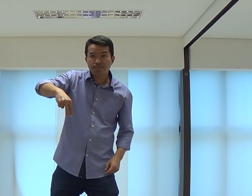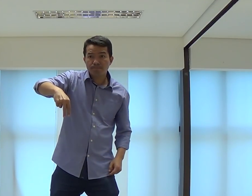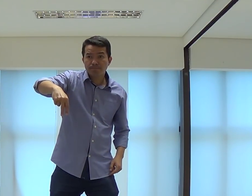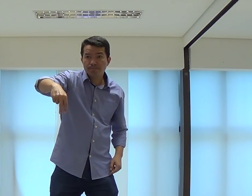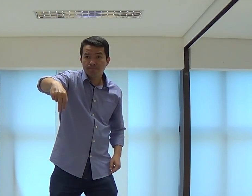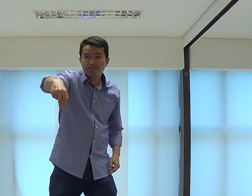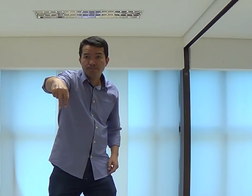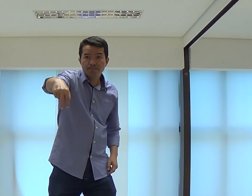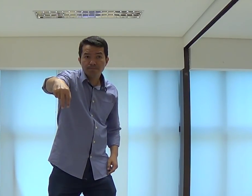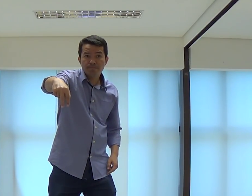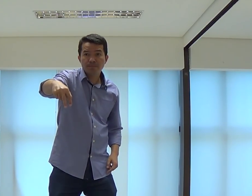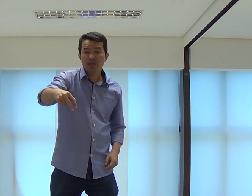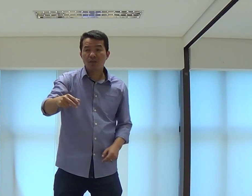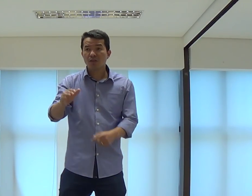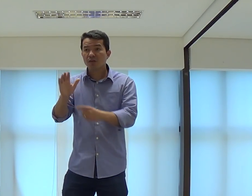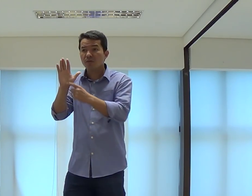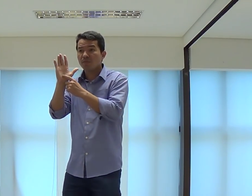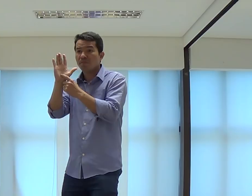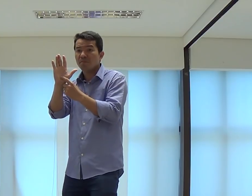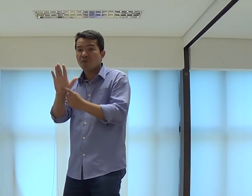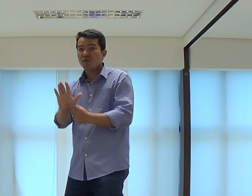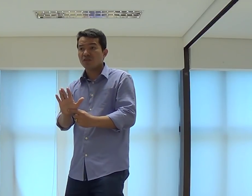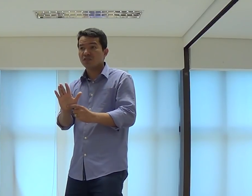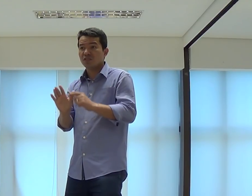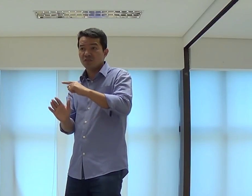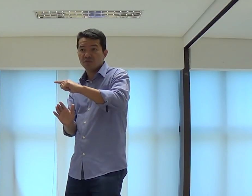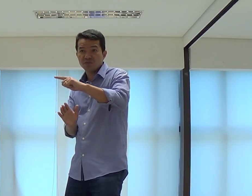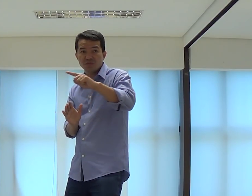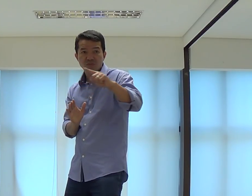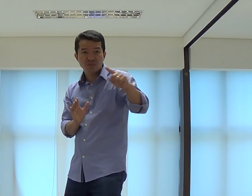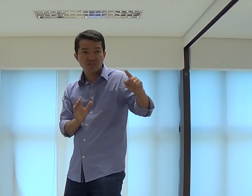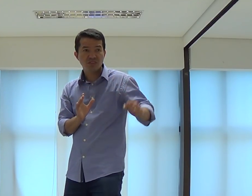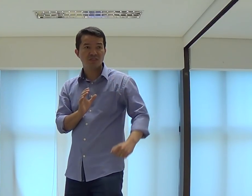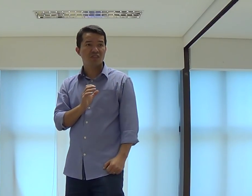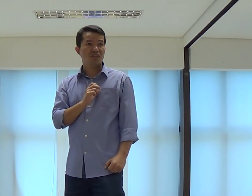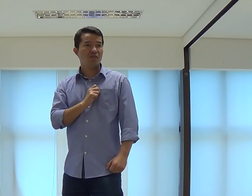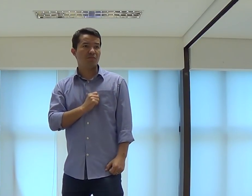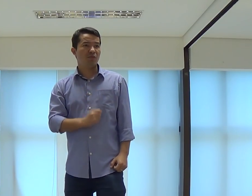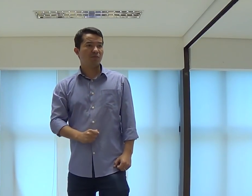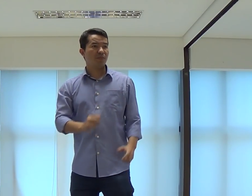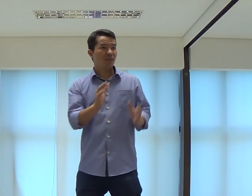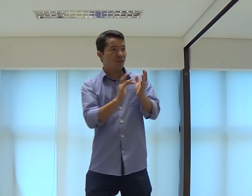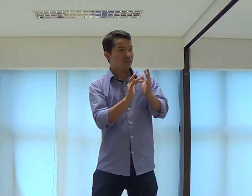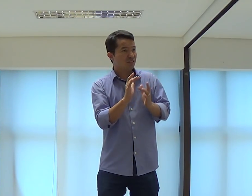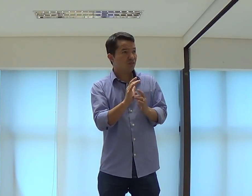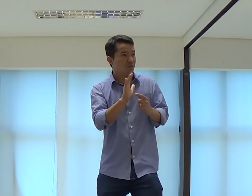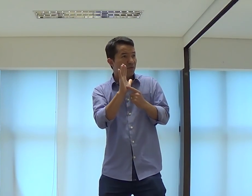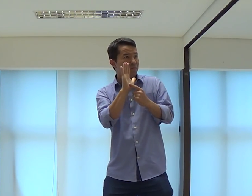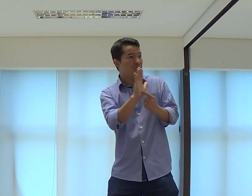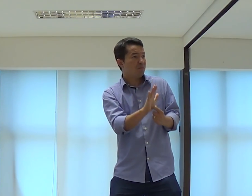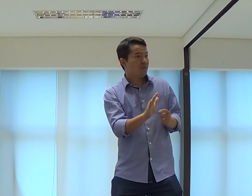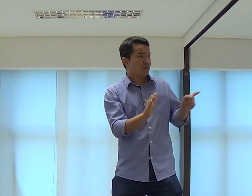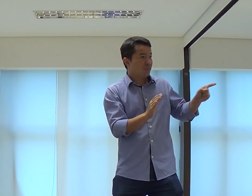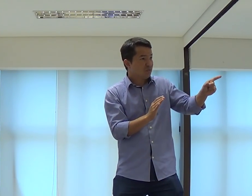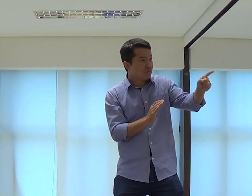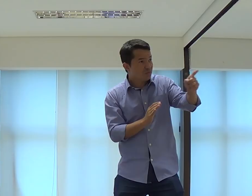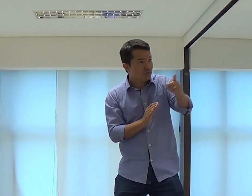homem e habitou entre a gente. Para mostrar para vocês o quê? O amor. Jesus